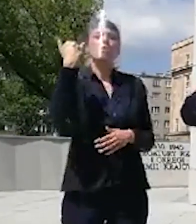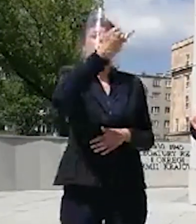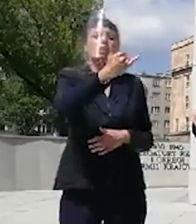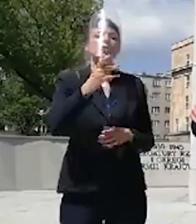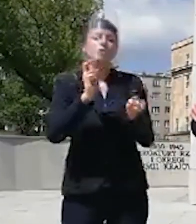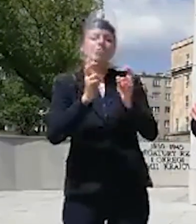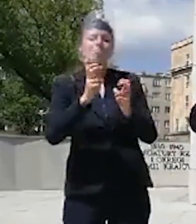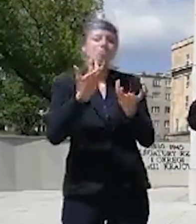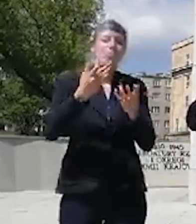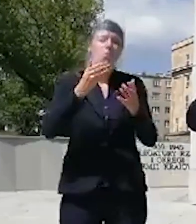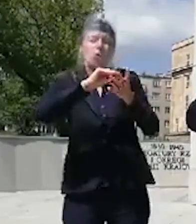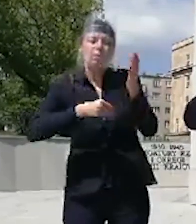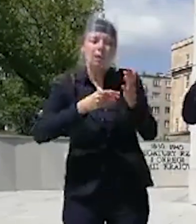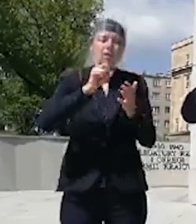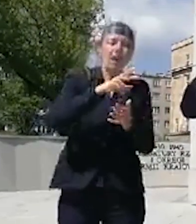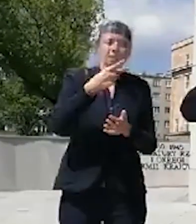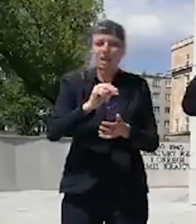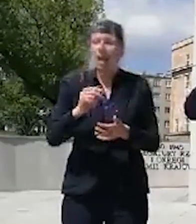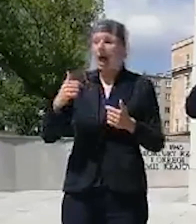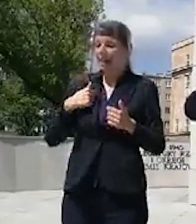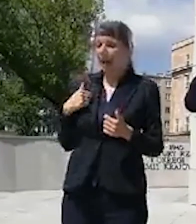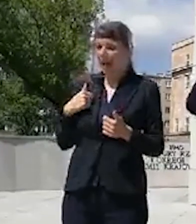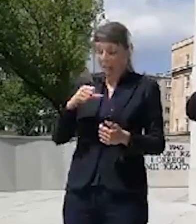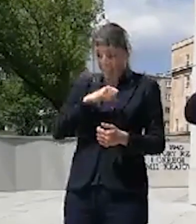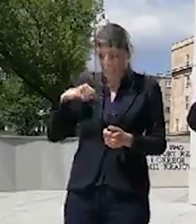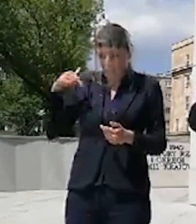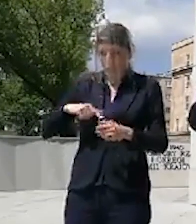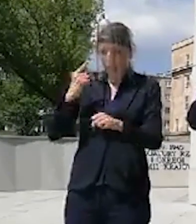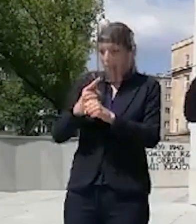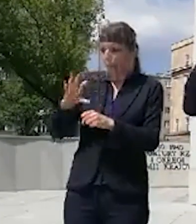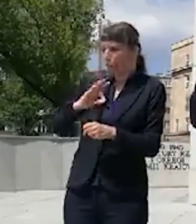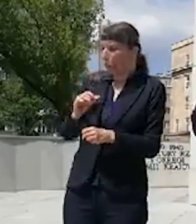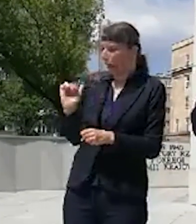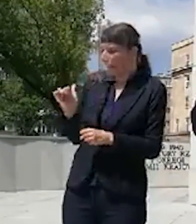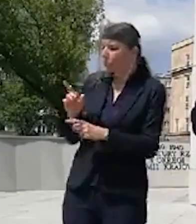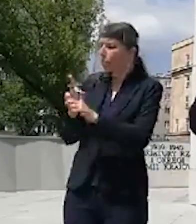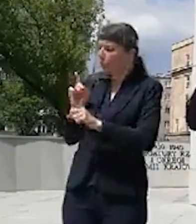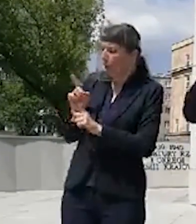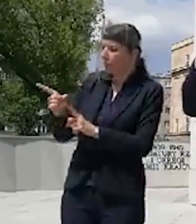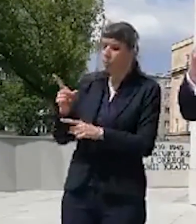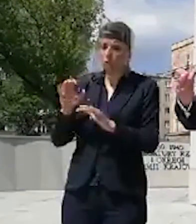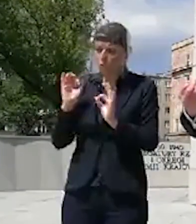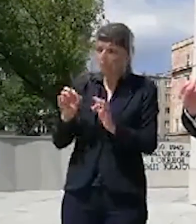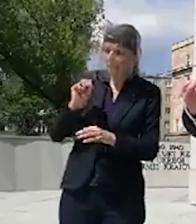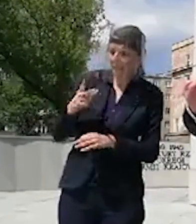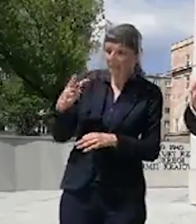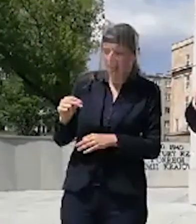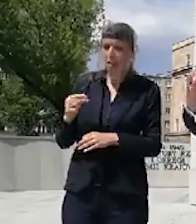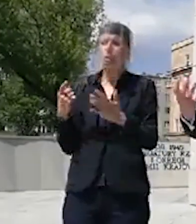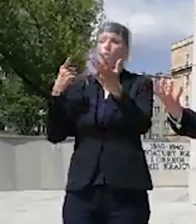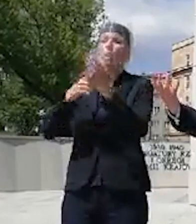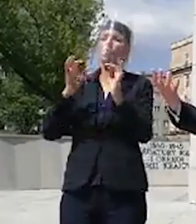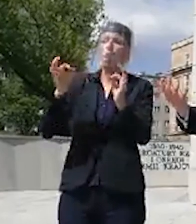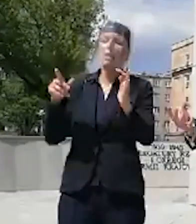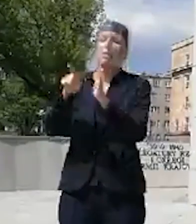ustawę PiS-u, czy nie. Czy ona jest dobra, czy nie. Czy jeżeli coś wysmaży Platforma, czy to jest dobre, czy nie. Czy to jest dobre, a nie czy to jest dobre dla partii. Więc to jest